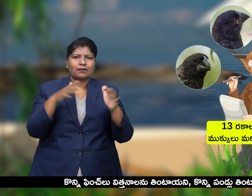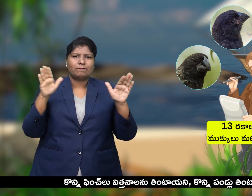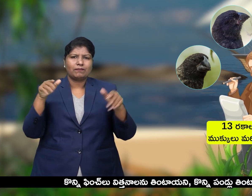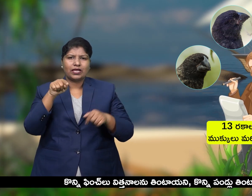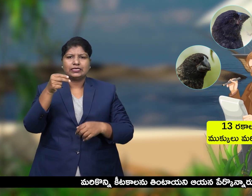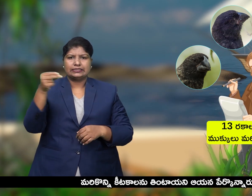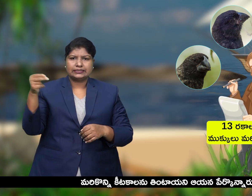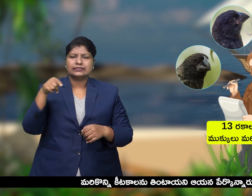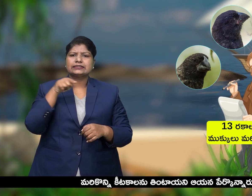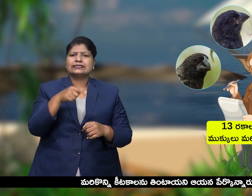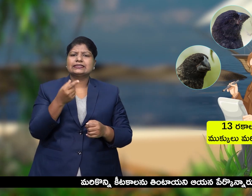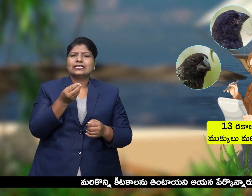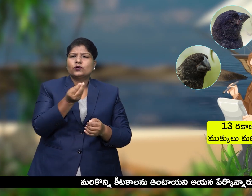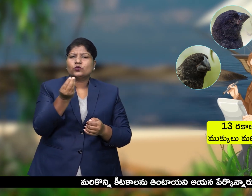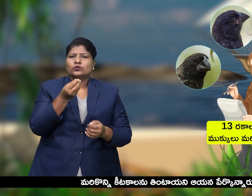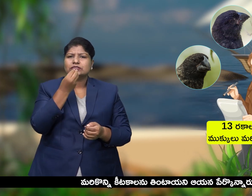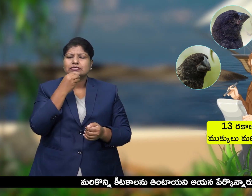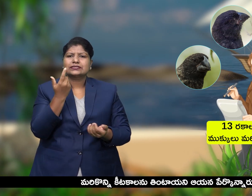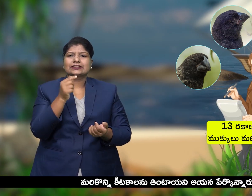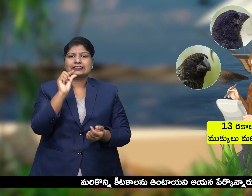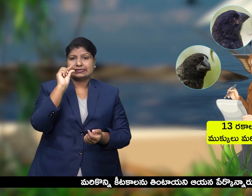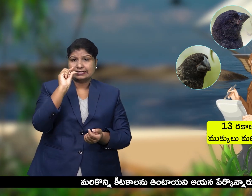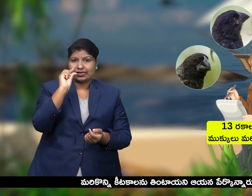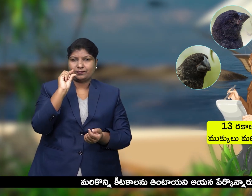తింటాయని ఆయన పేర్కొన్నారు.